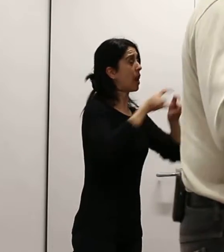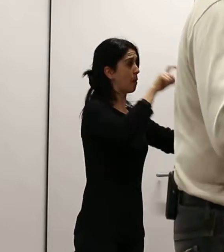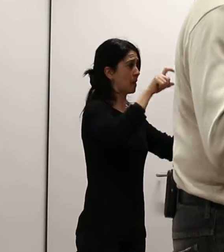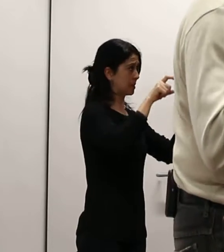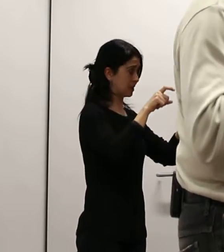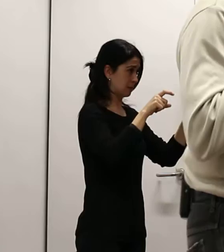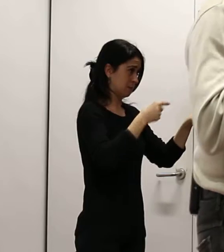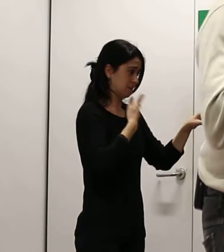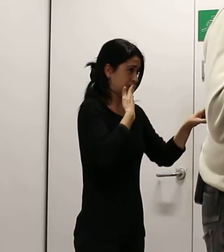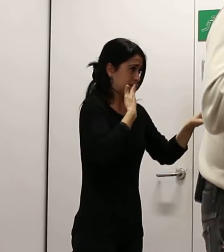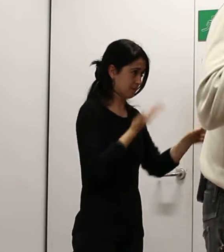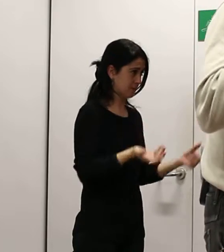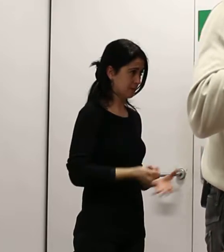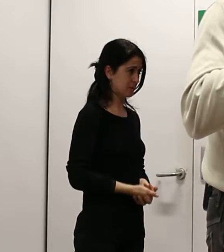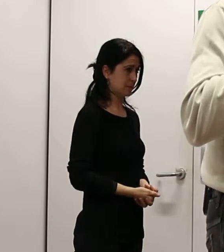vamos,